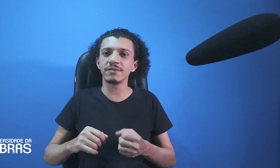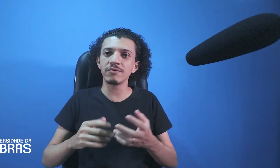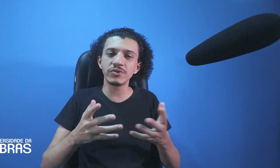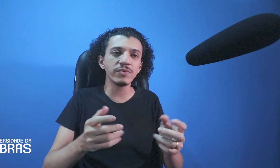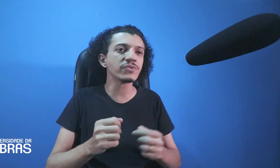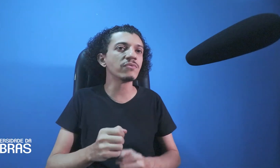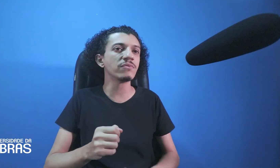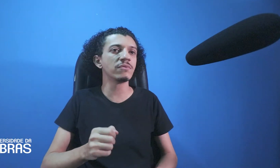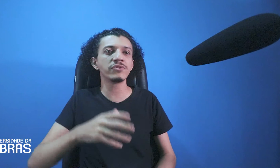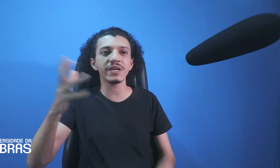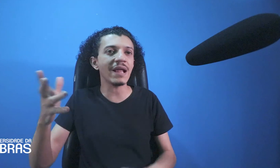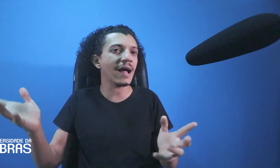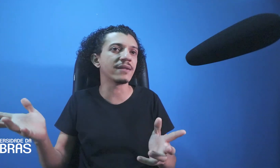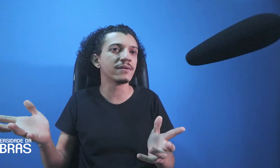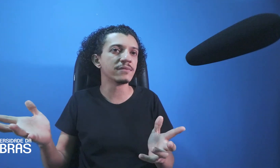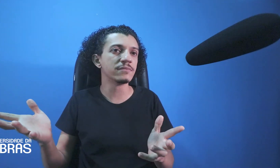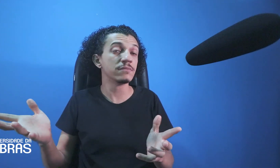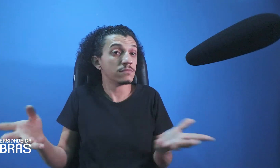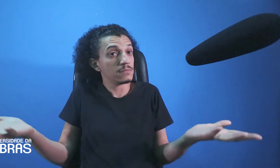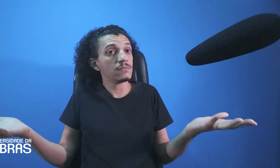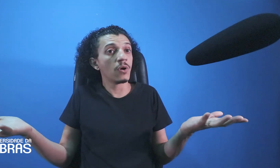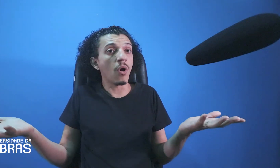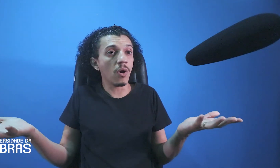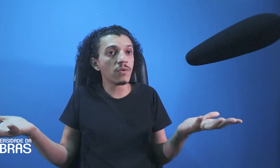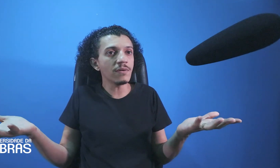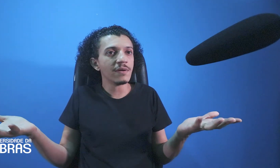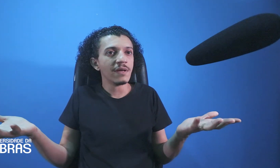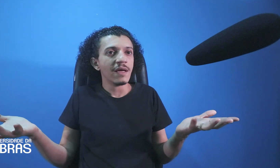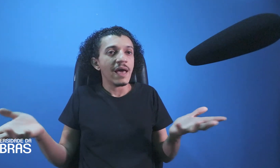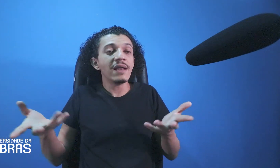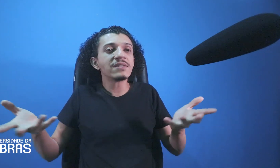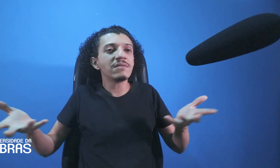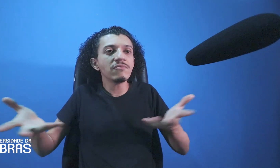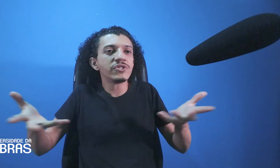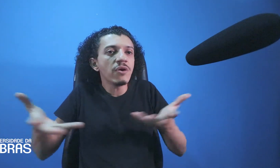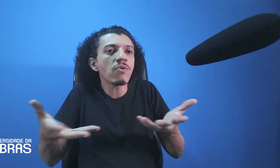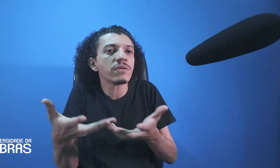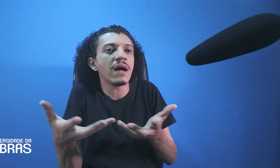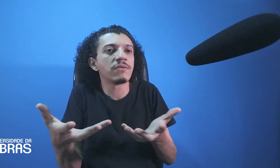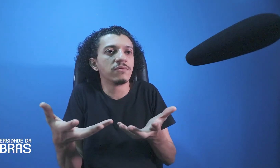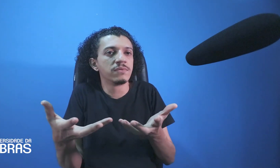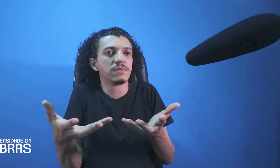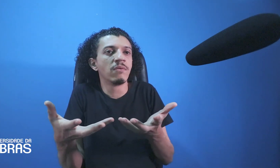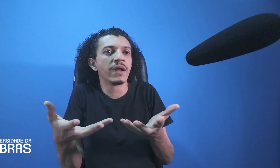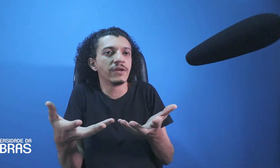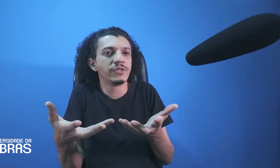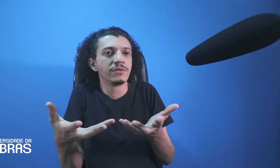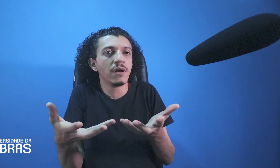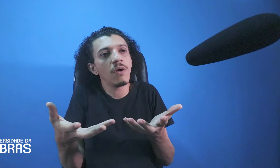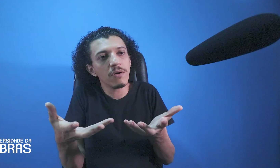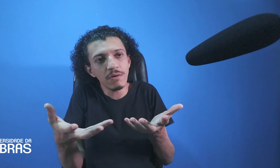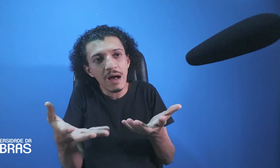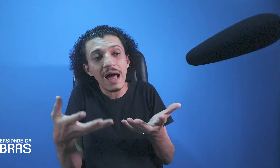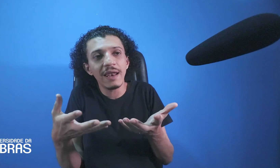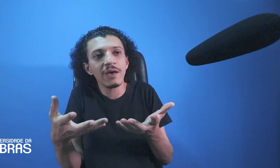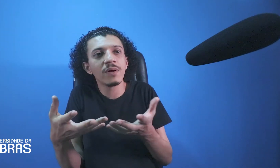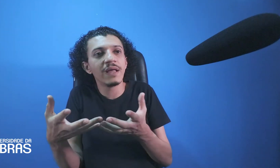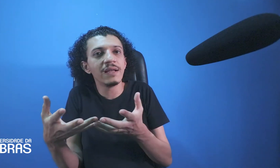não tinham estudo, não tinha nada. Logo, eles não tinham contato tão grande. Logo, a língua deles